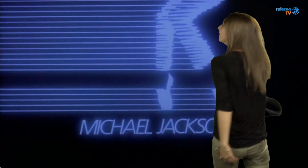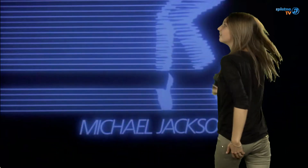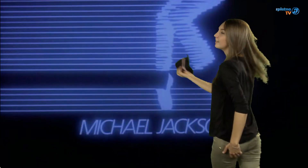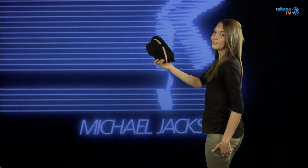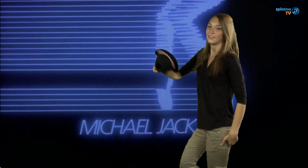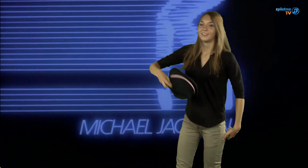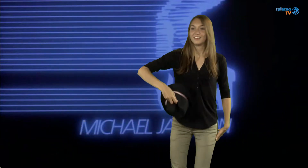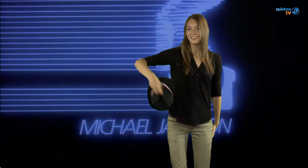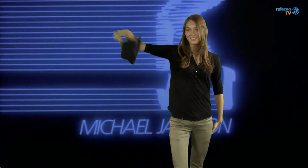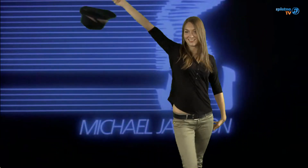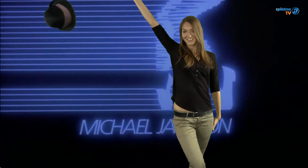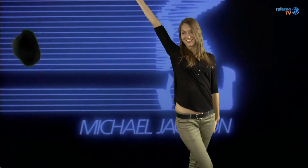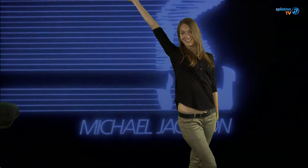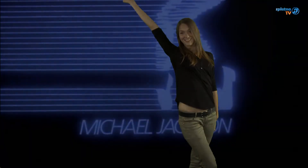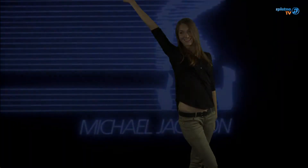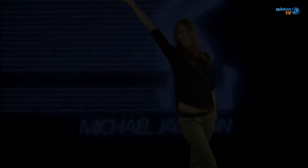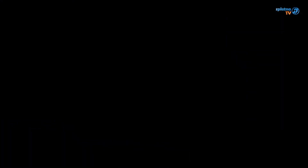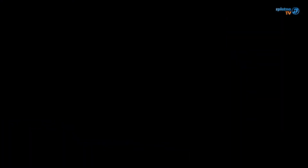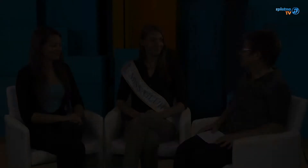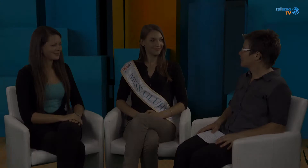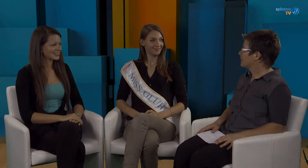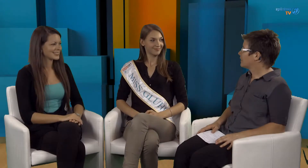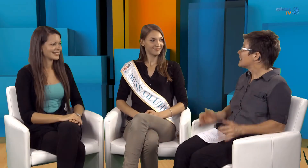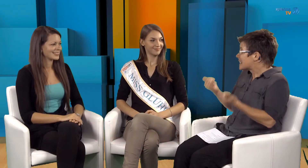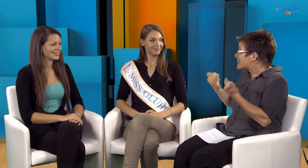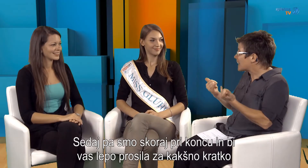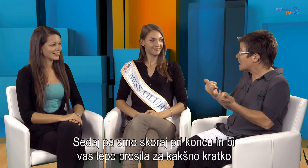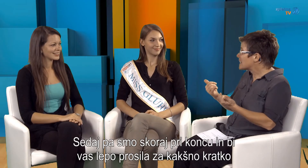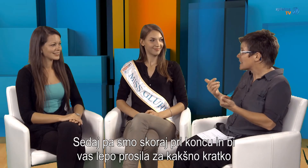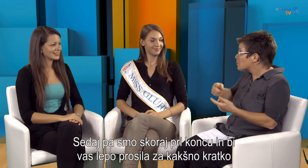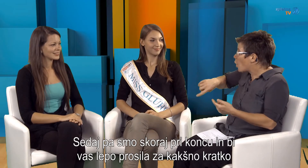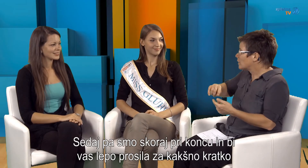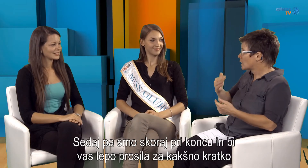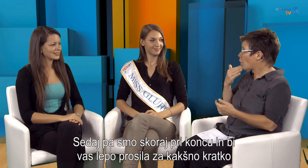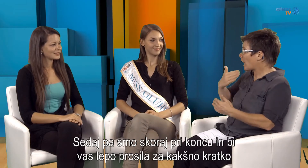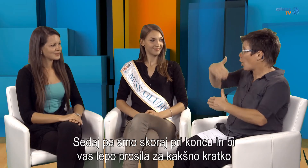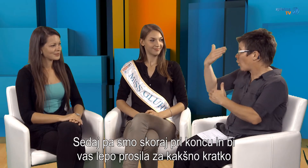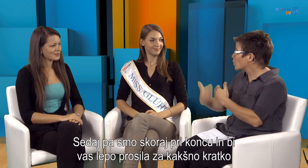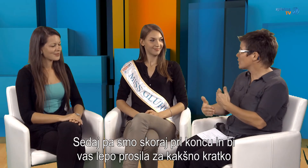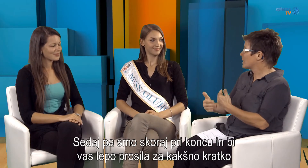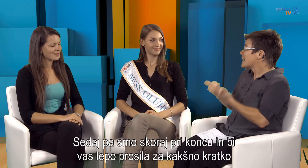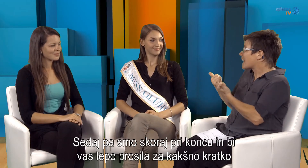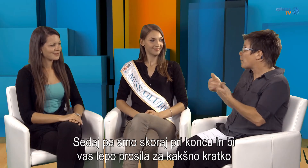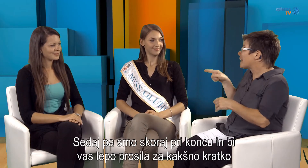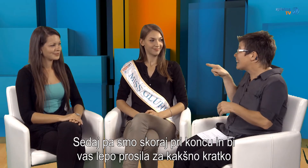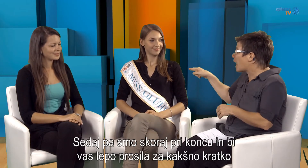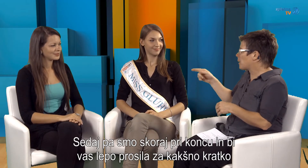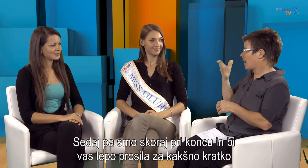Sedaj smo Korado, hodo si sada pa tabi, ali